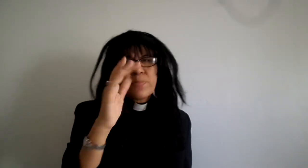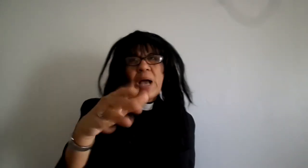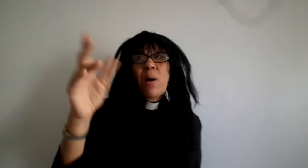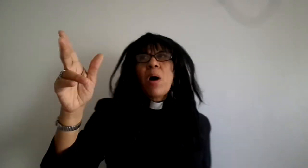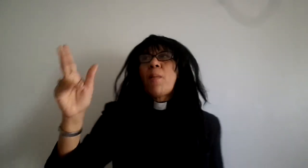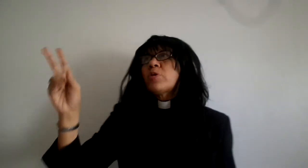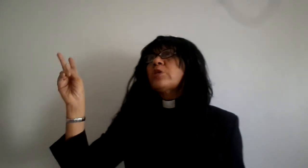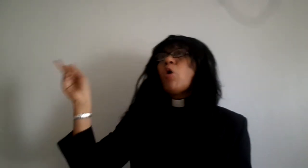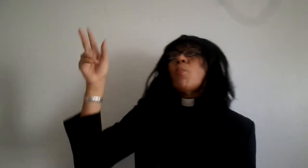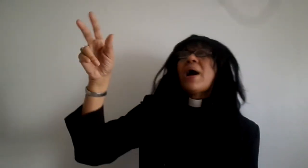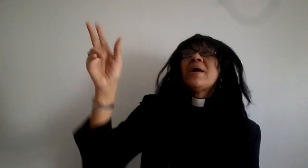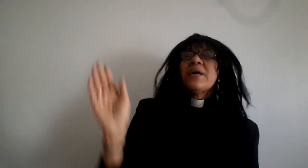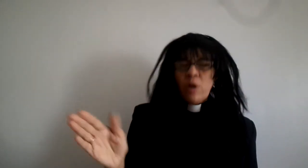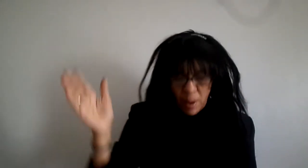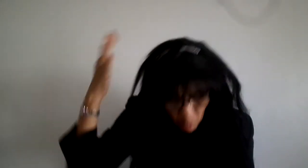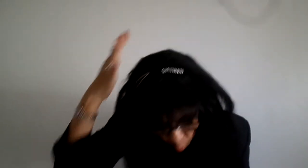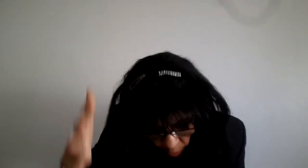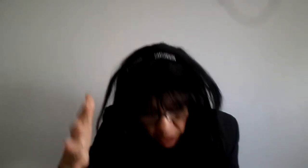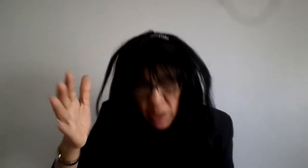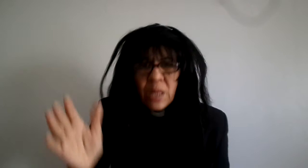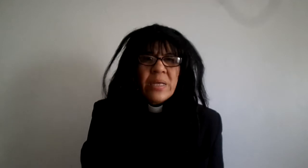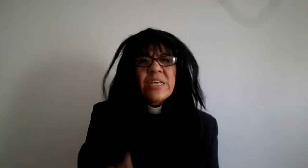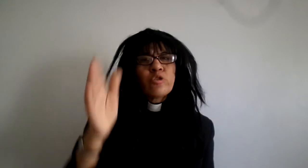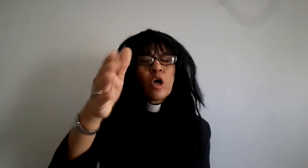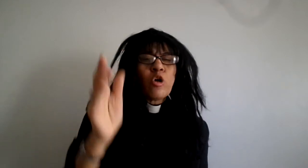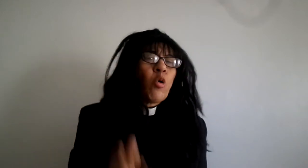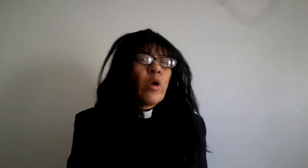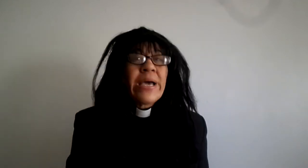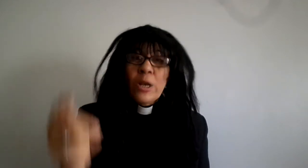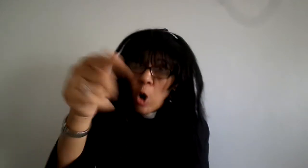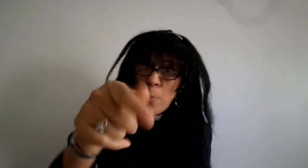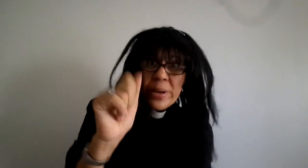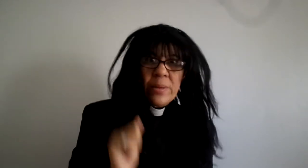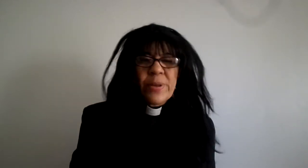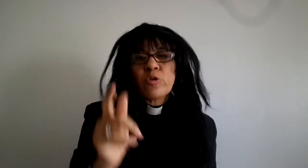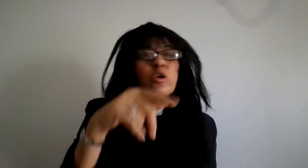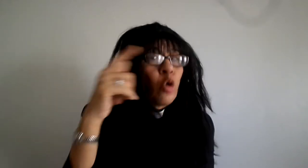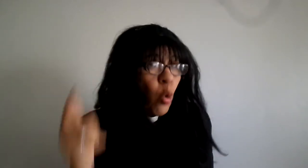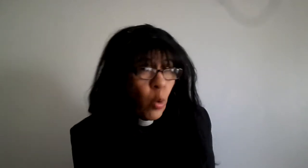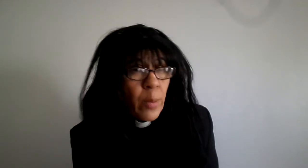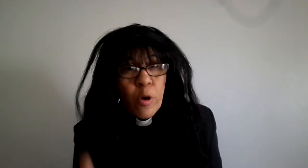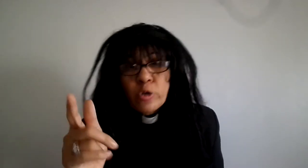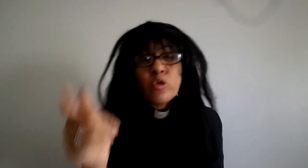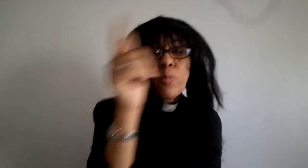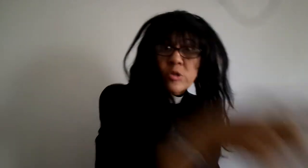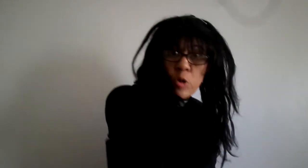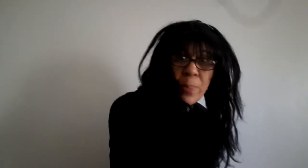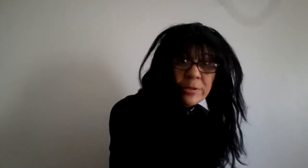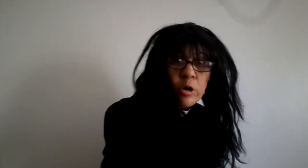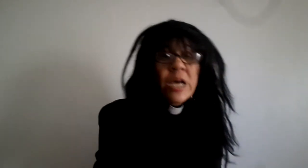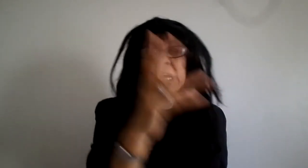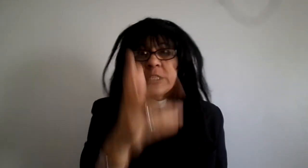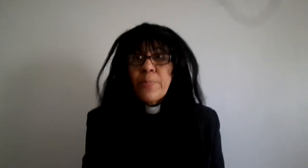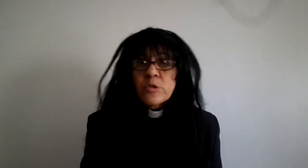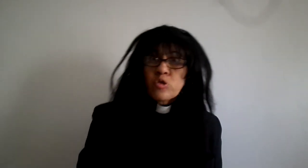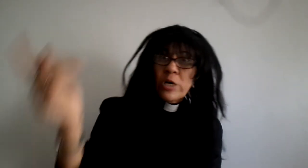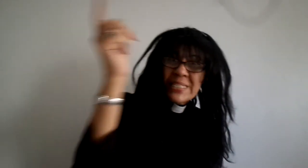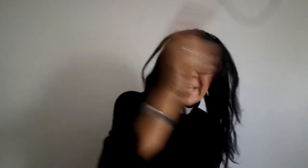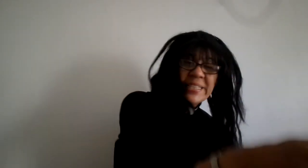ya vamos a poner dos más, lo vamos a ungir. Y todo lo unge el hombre, pero Dios no lo unge, porque Dios no puso esos pastores, ni puso esa gente